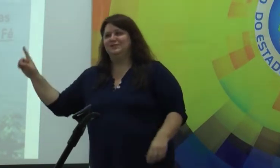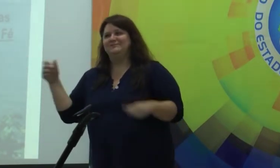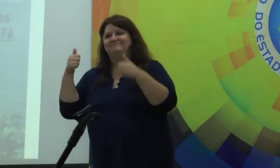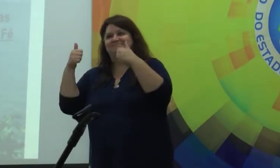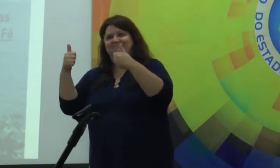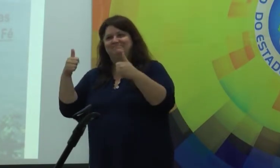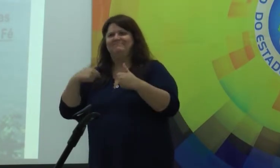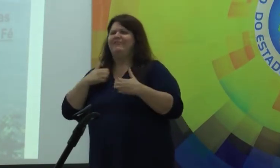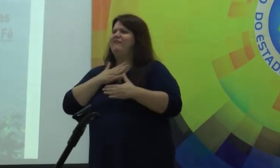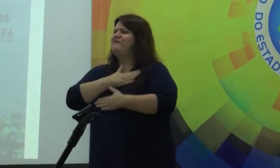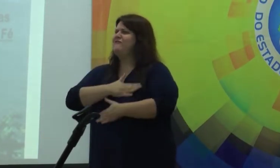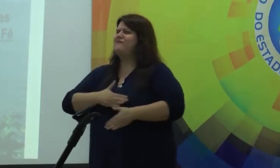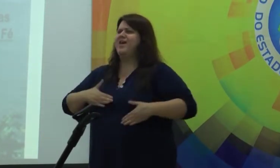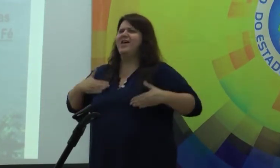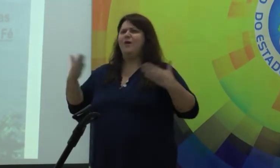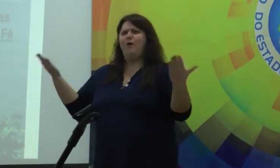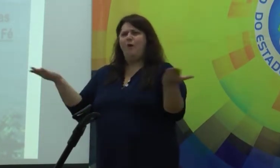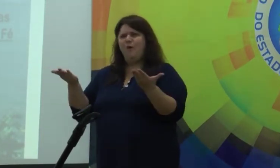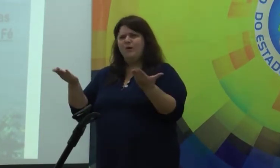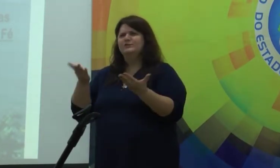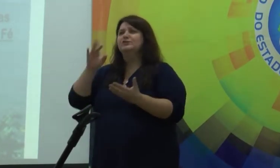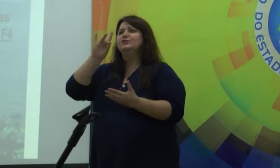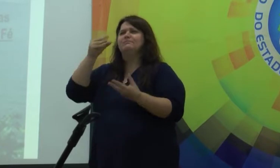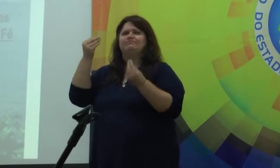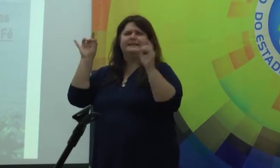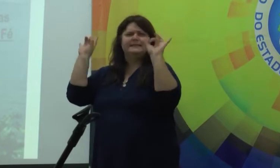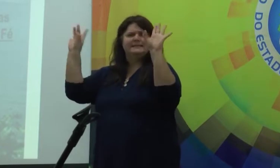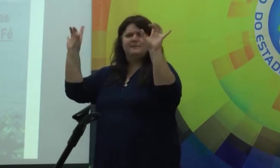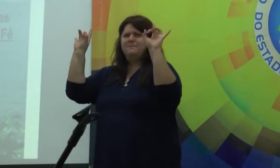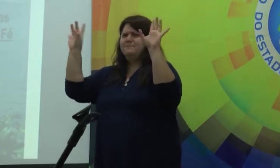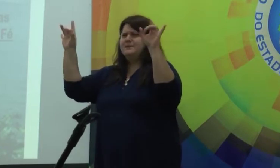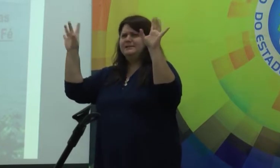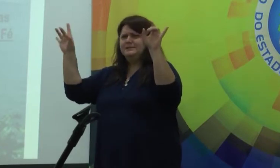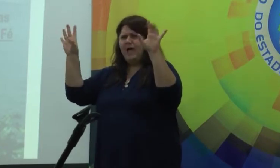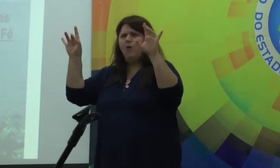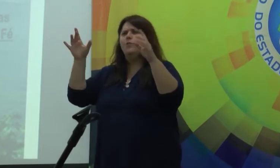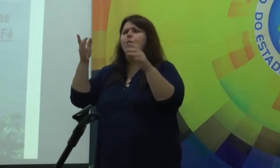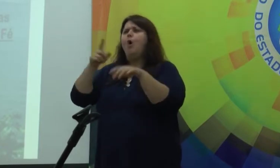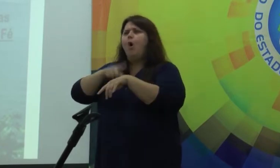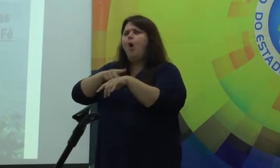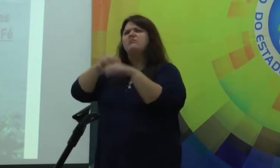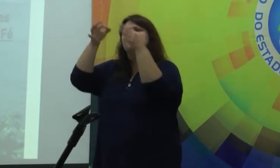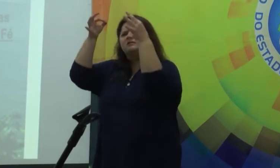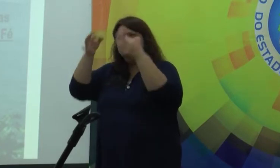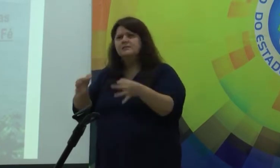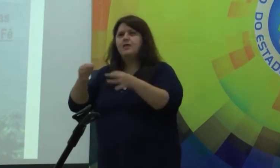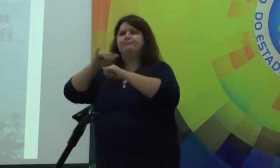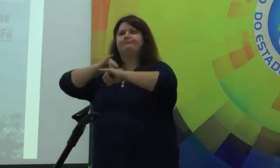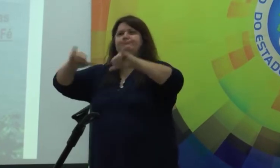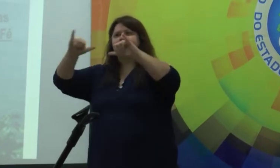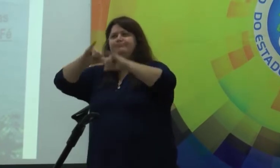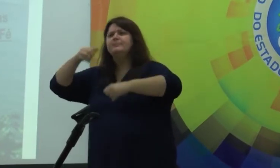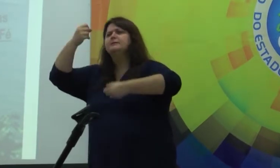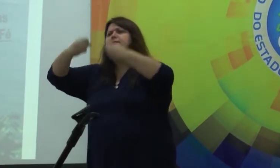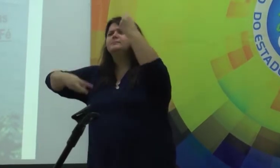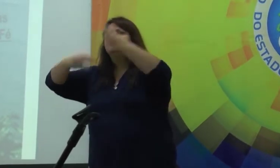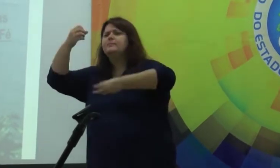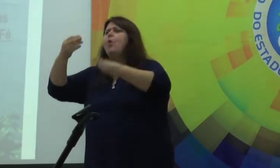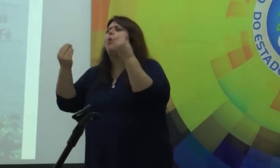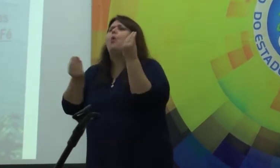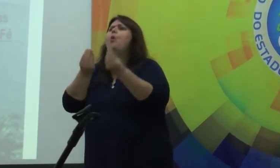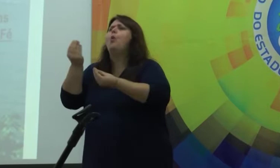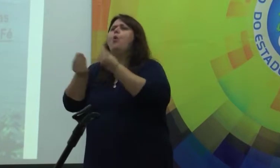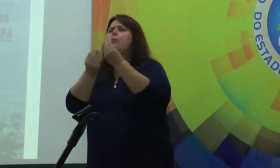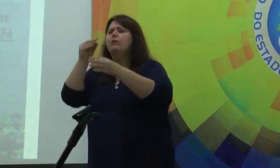Bom dia a todos. Eu estou muito feliz com esse dia especial. Um momento sério